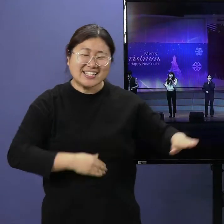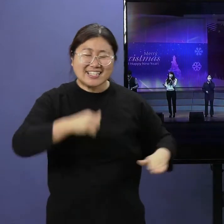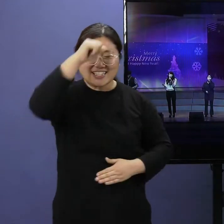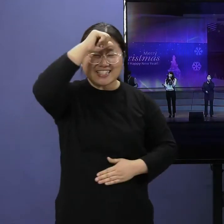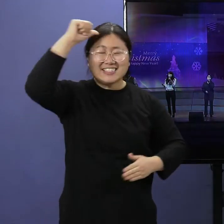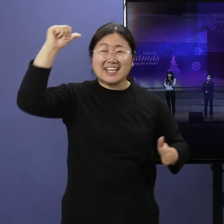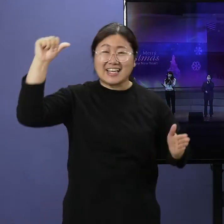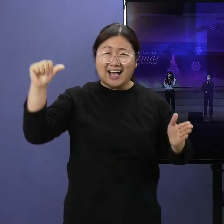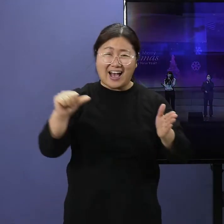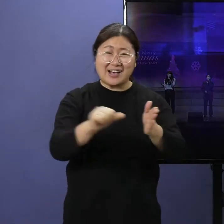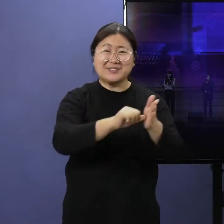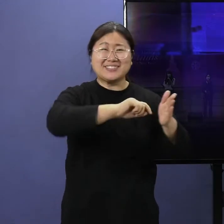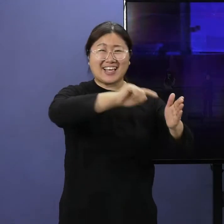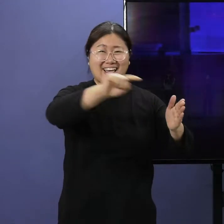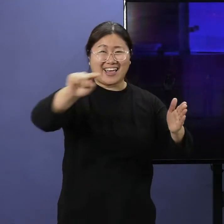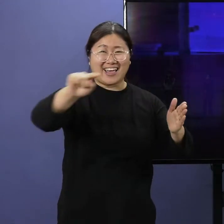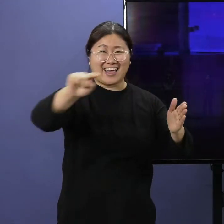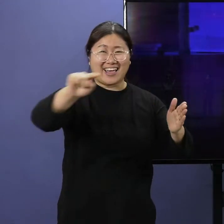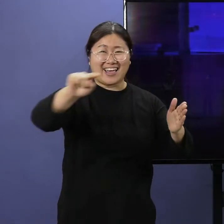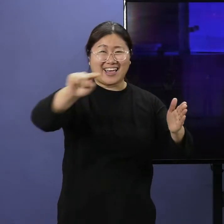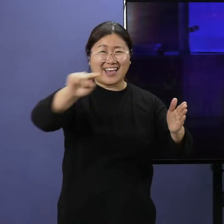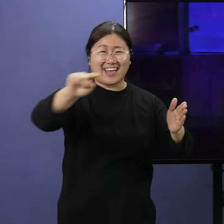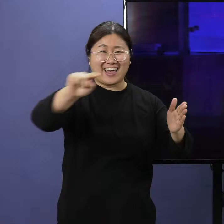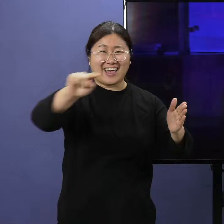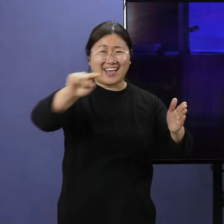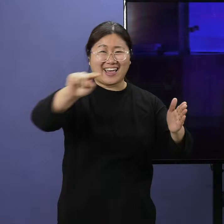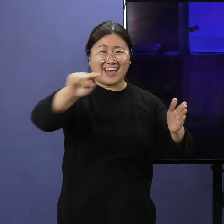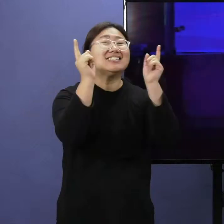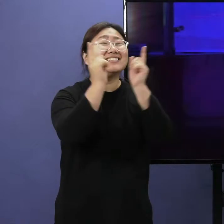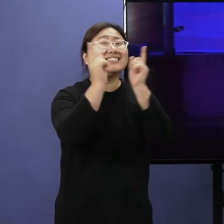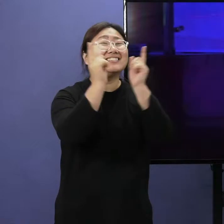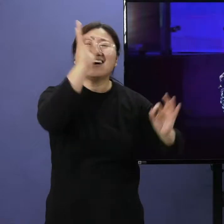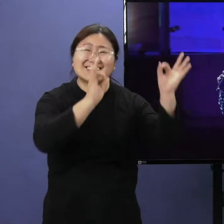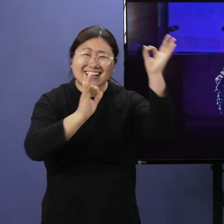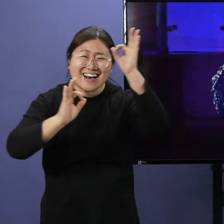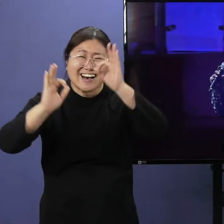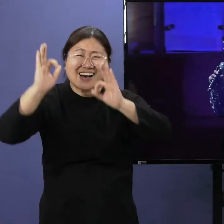우리 인생 가운데 진히